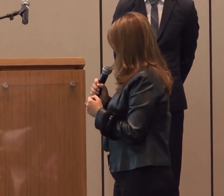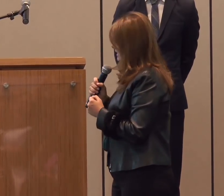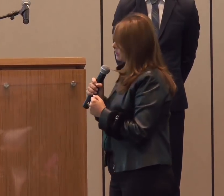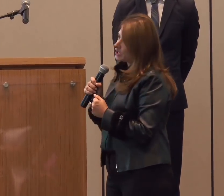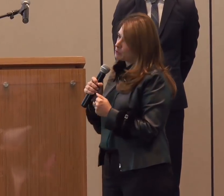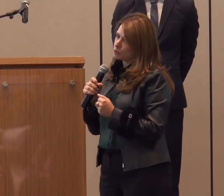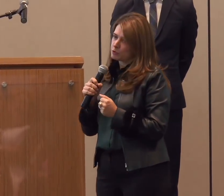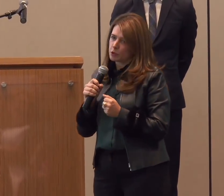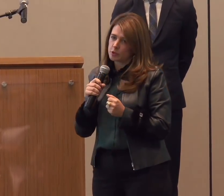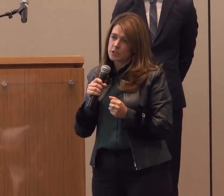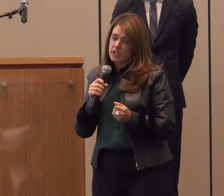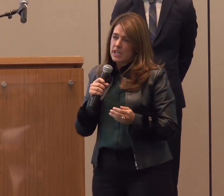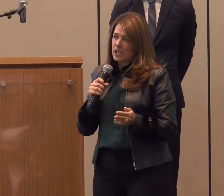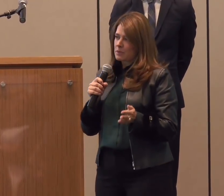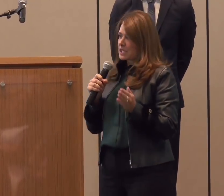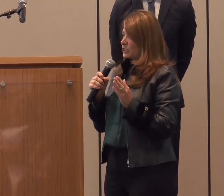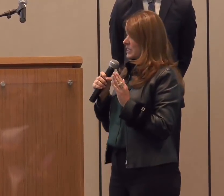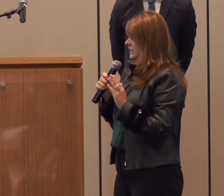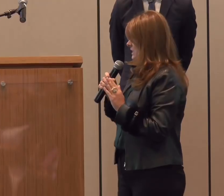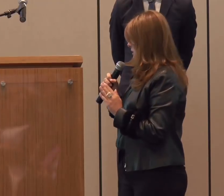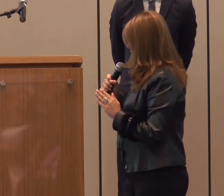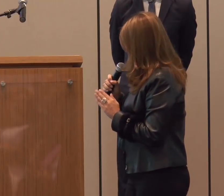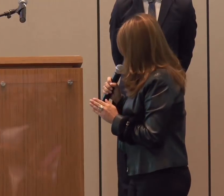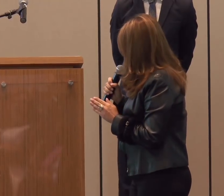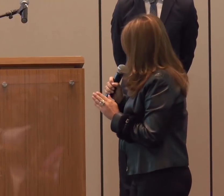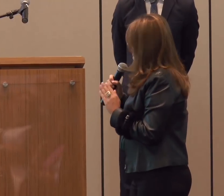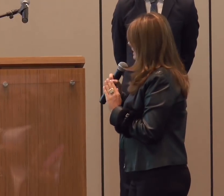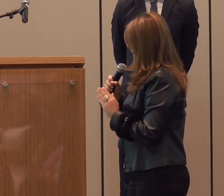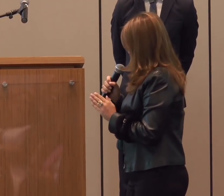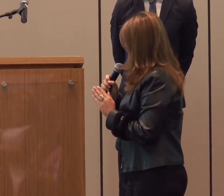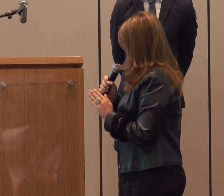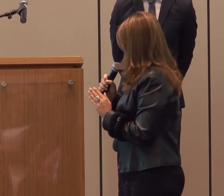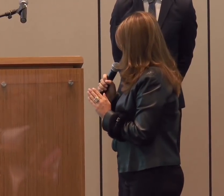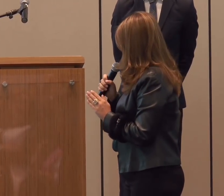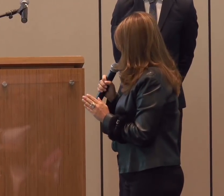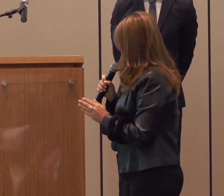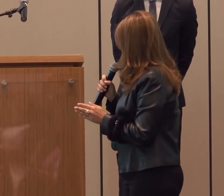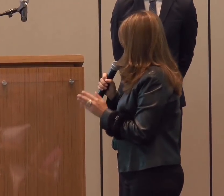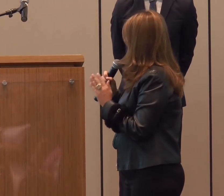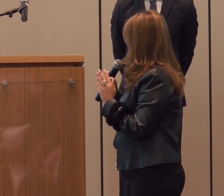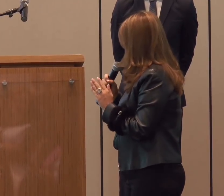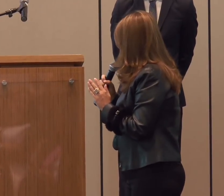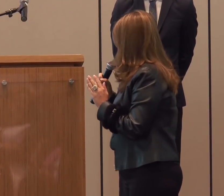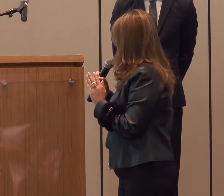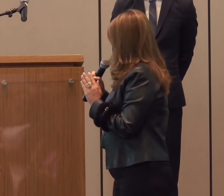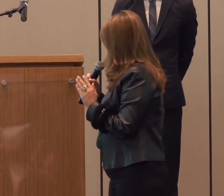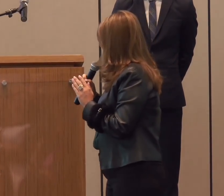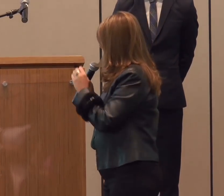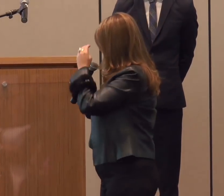innovación del ministerio creamos unos fondos que empezaron en 36 mil millones y este año esperamos cerrarlos en cerca de